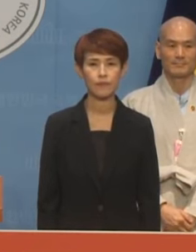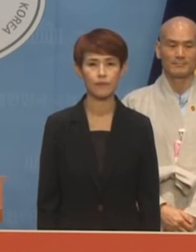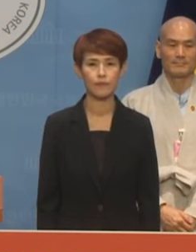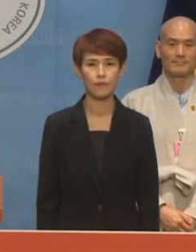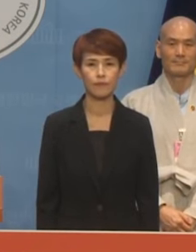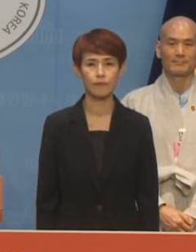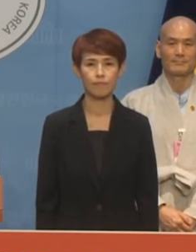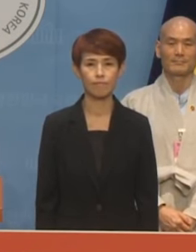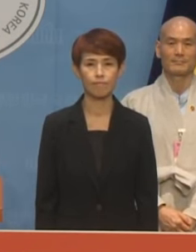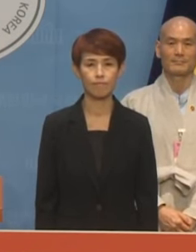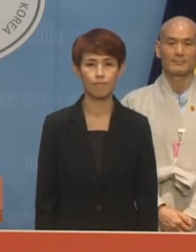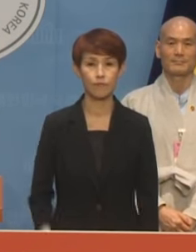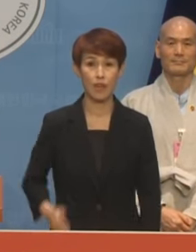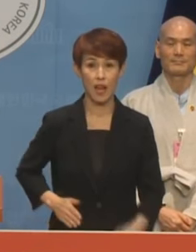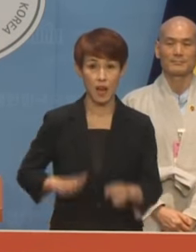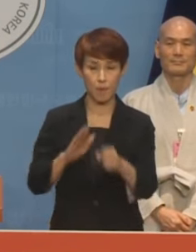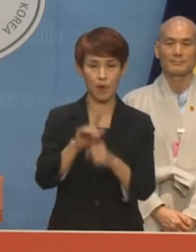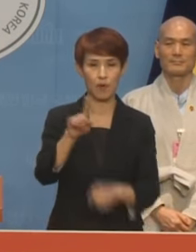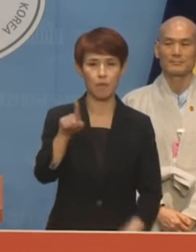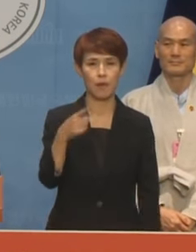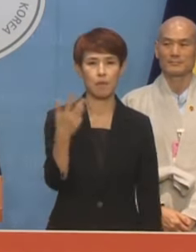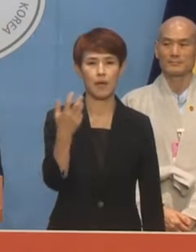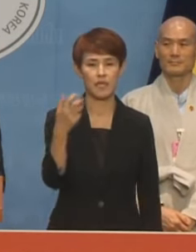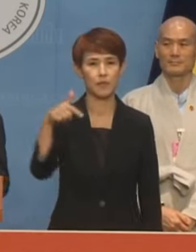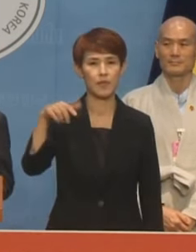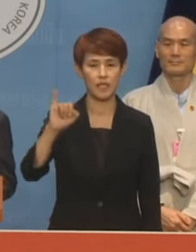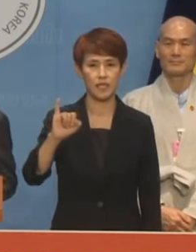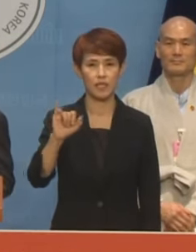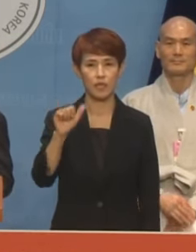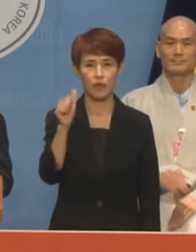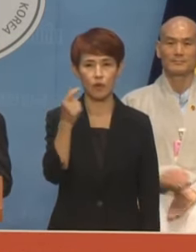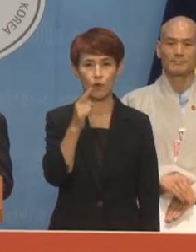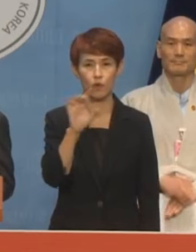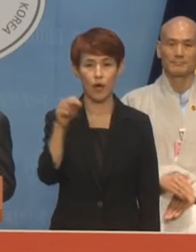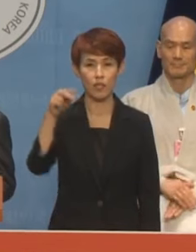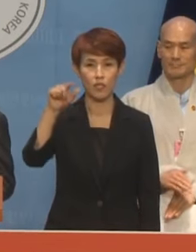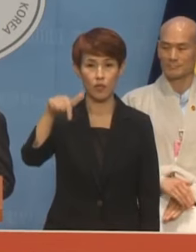그다음에 그 해병 180기 황석영 작가님이십니다.